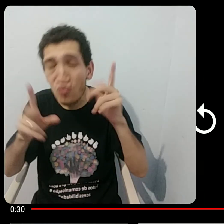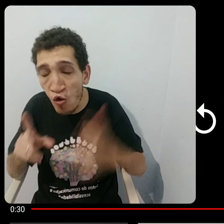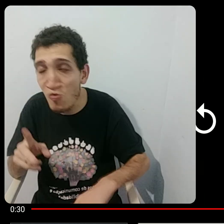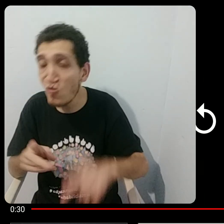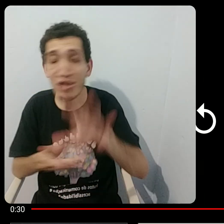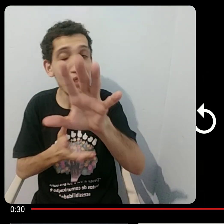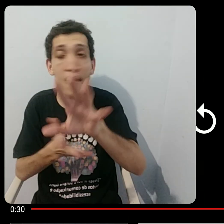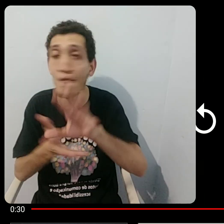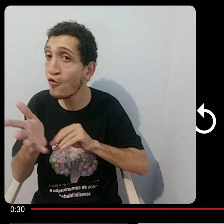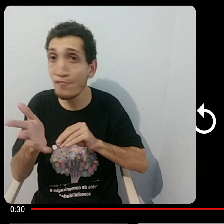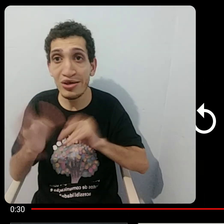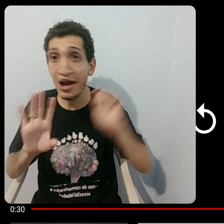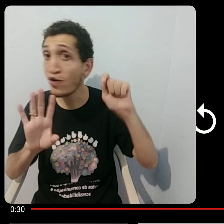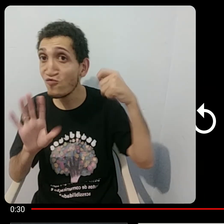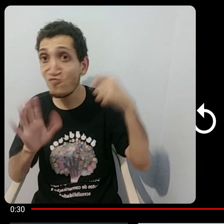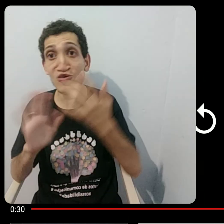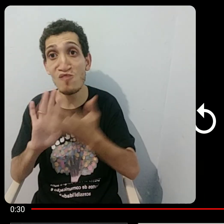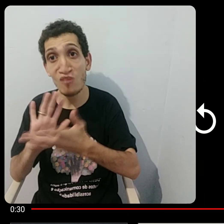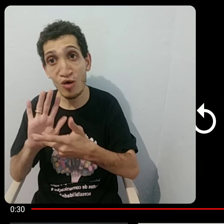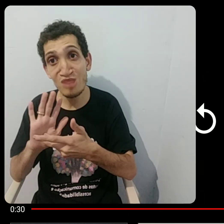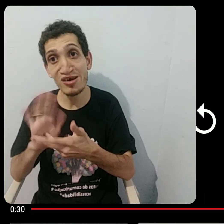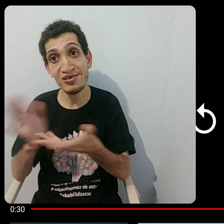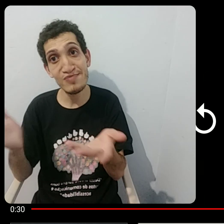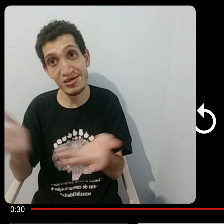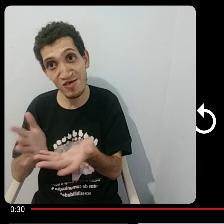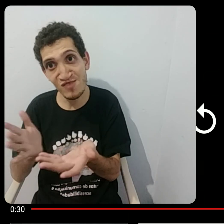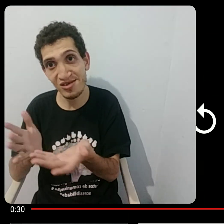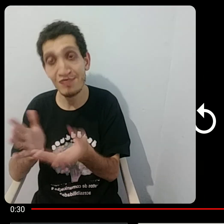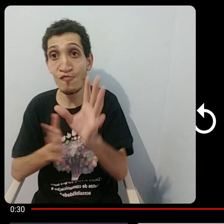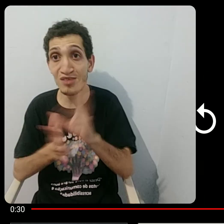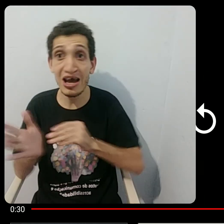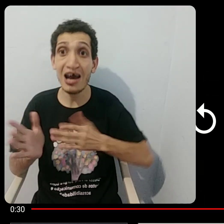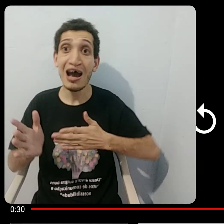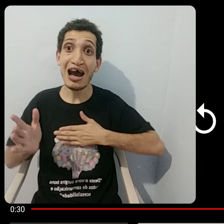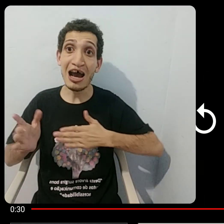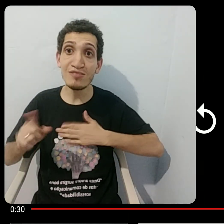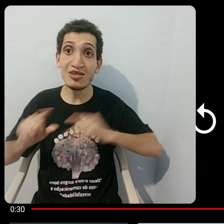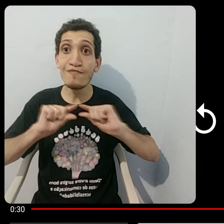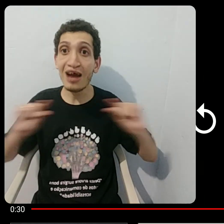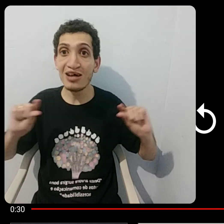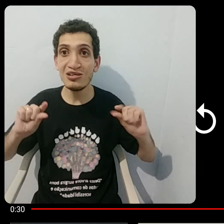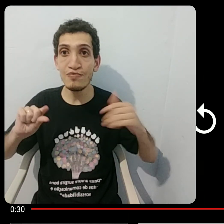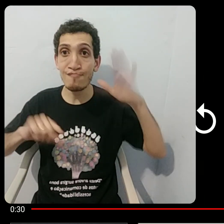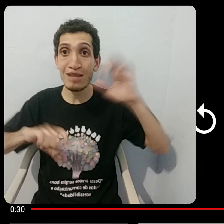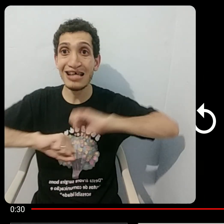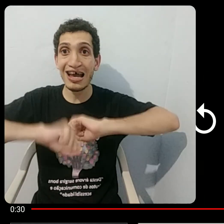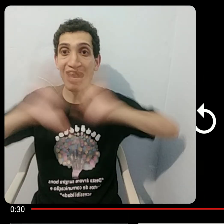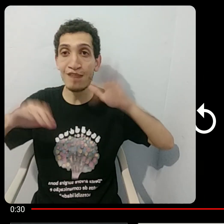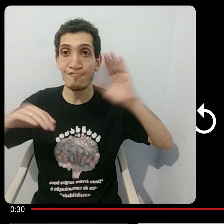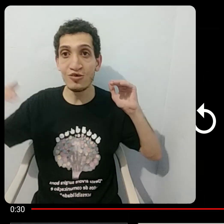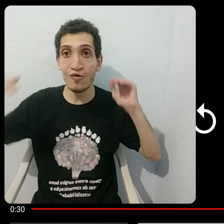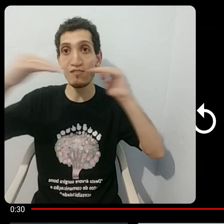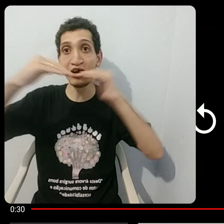novo, você não vai copiar o vídeo do ProLibra dessa vez. Você vai copiar a minha frase, que tá mais clara, mais compatível